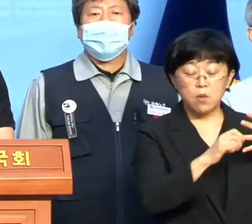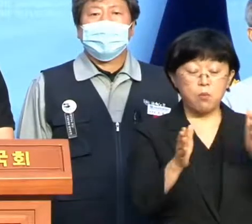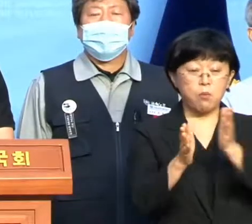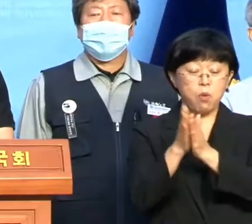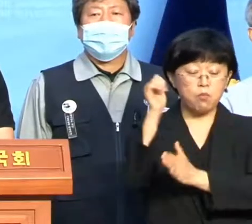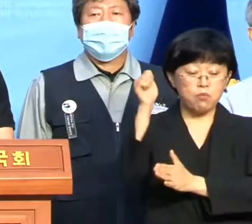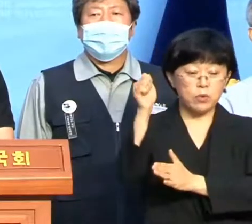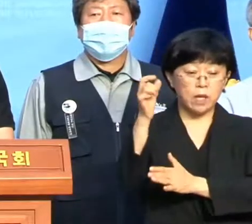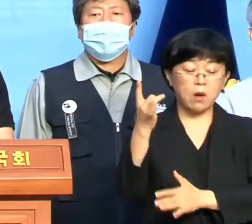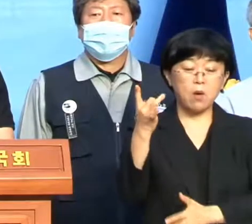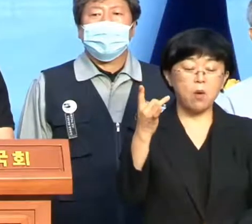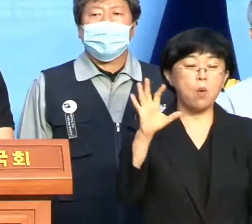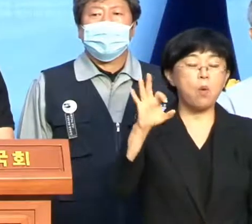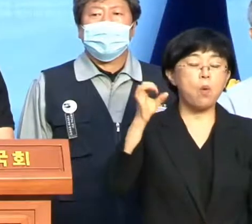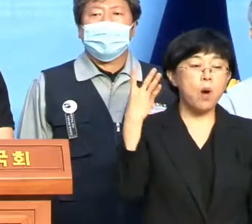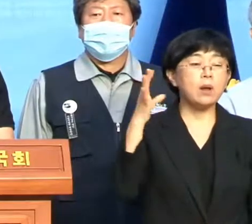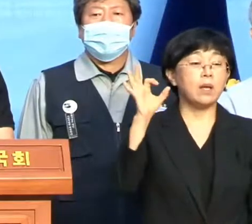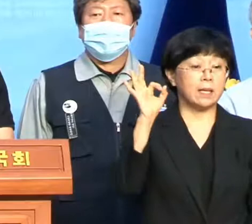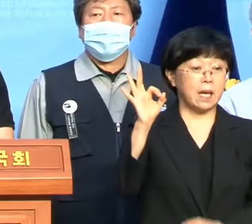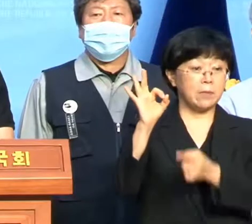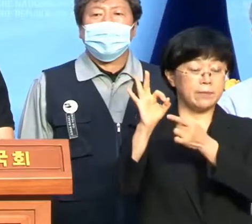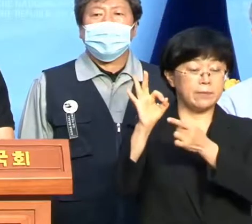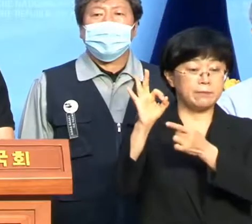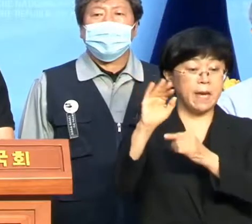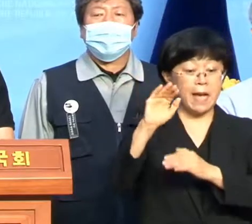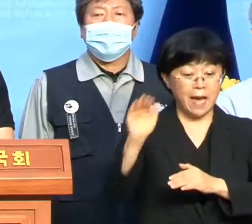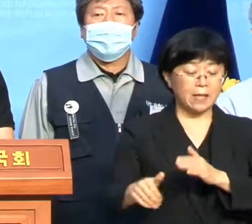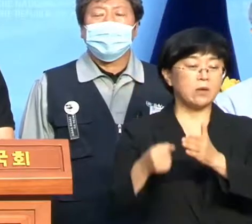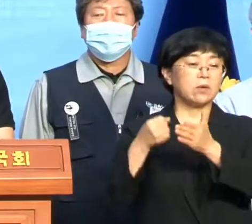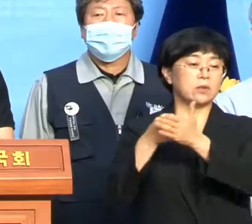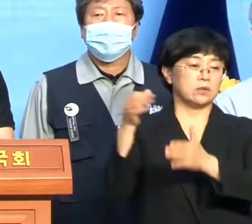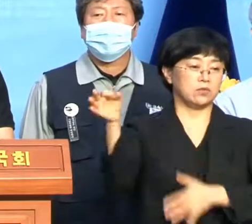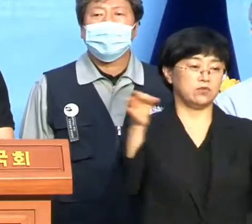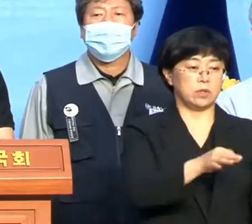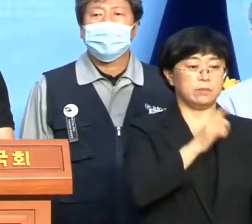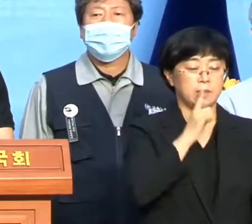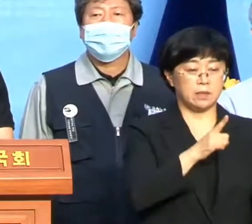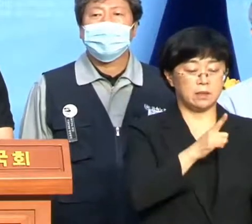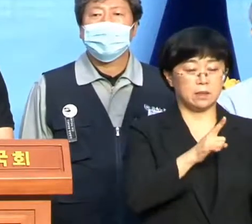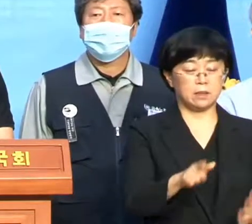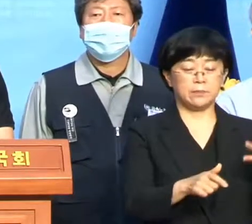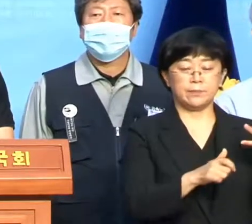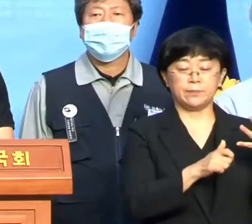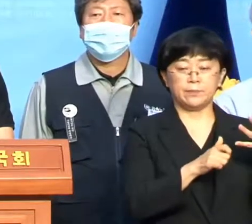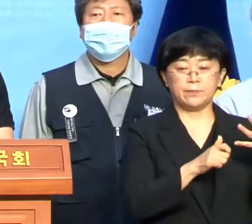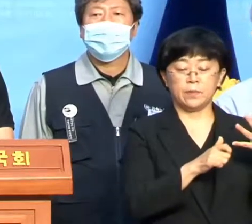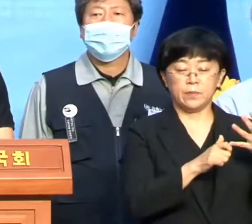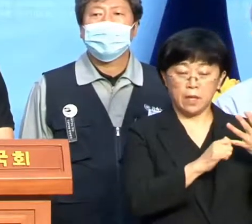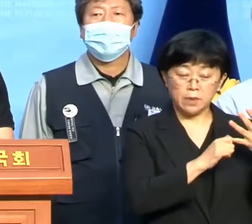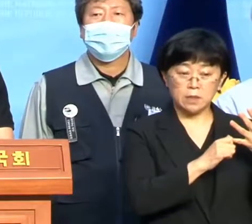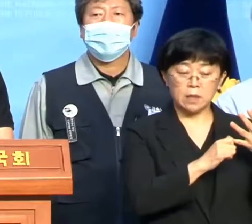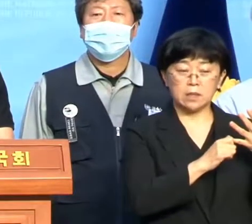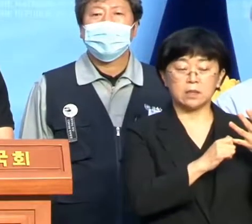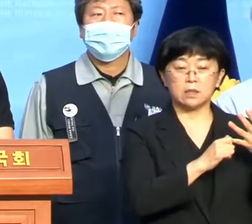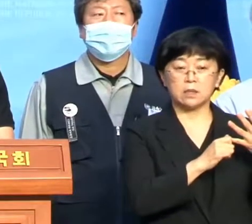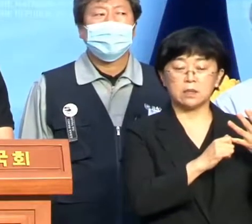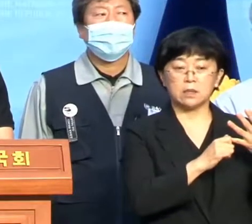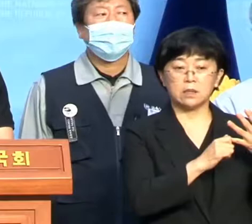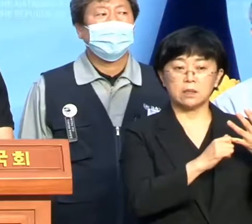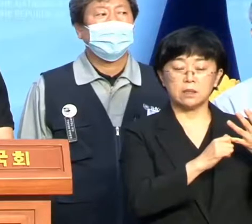원가 이하 루 기 성금을 지급한다는 것이다 그리고 네 번째